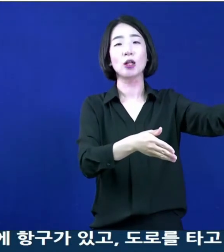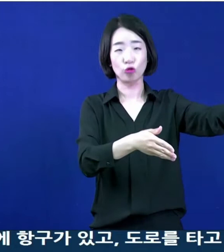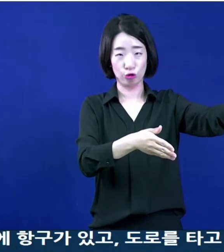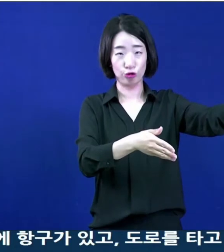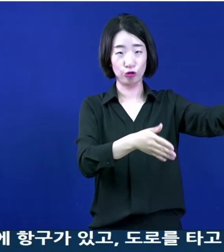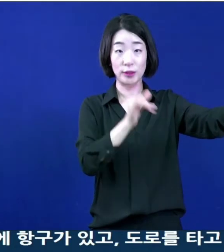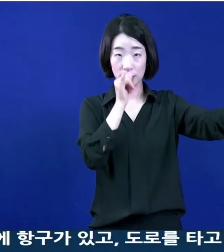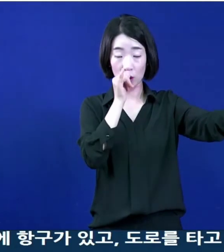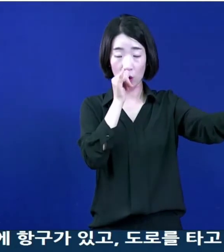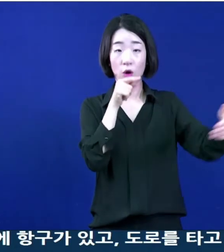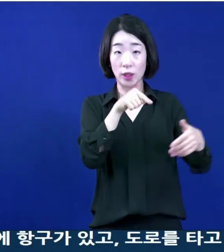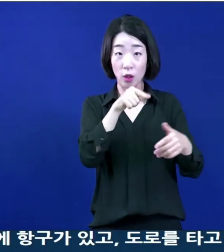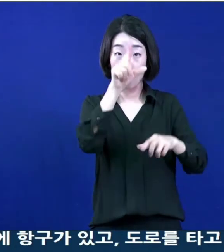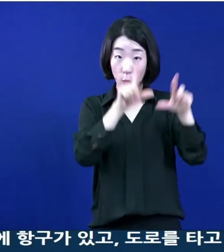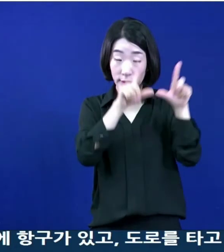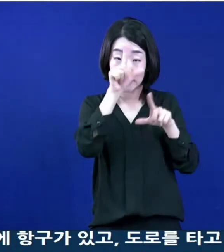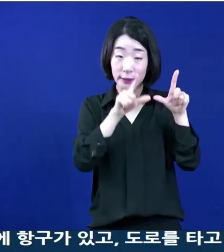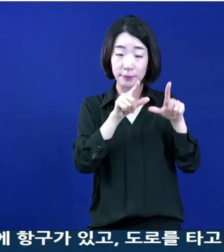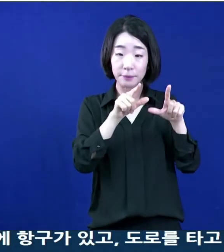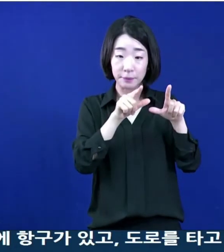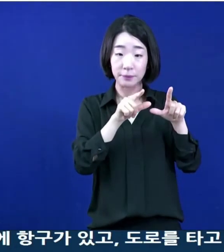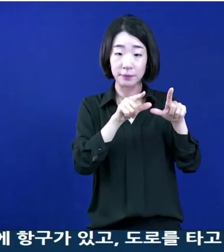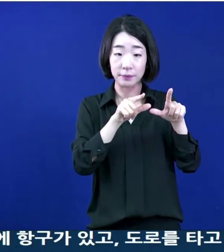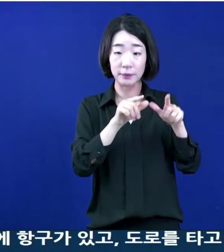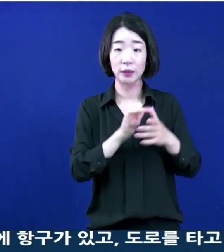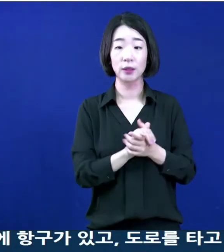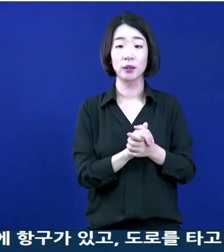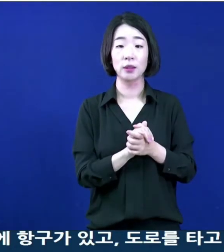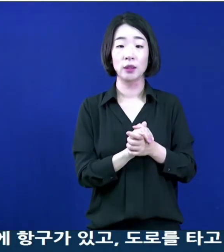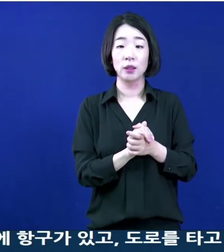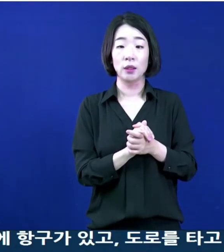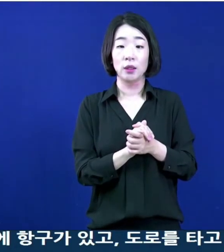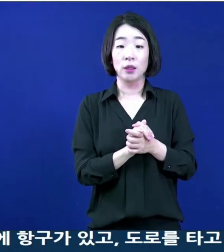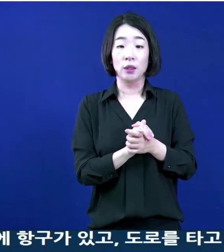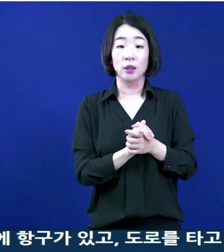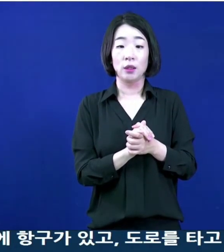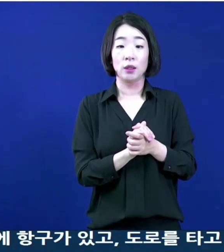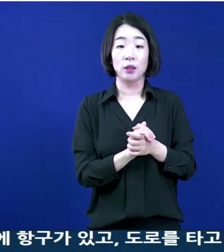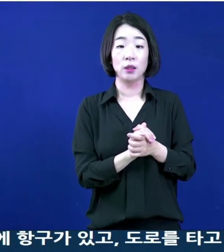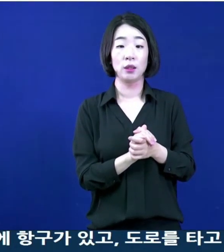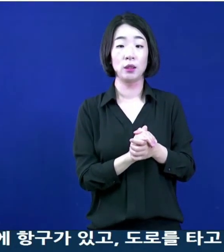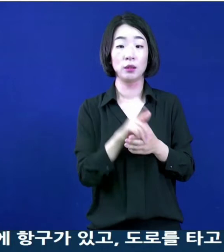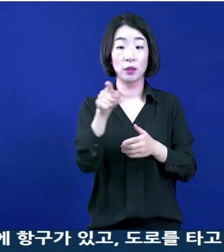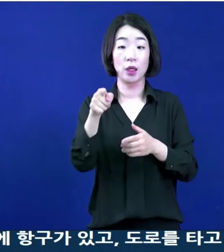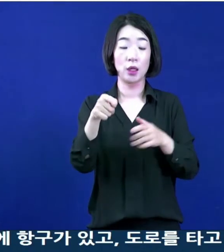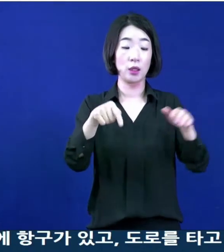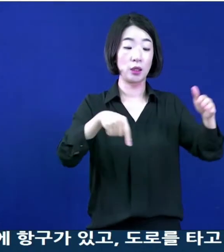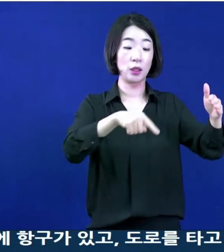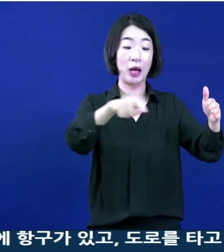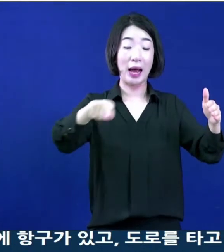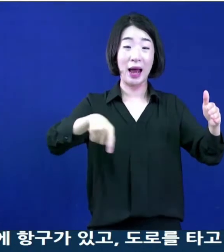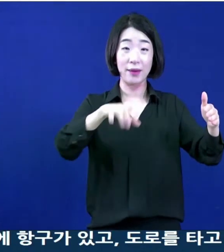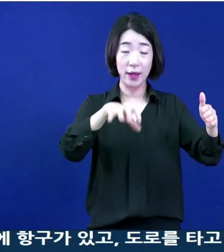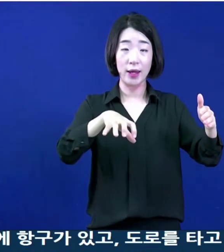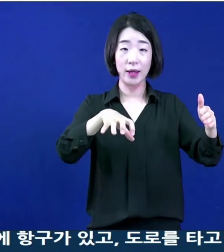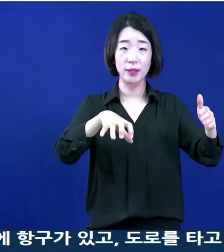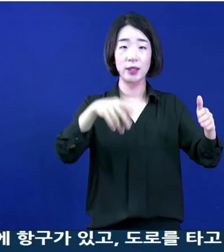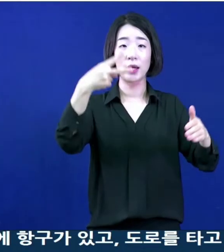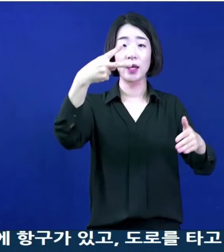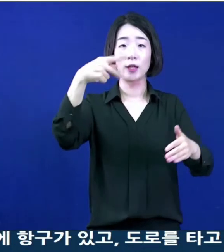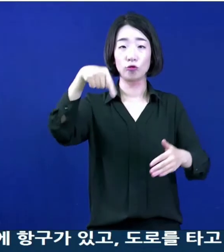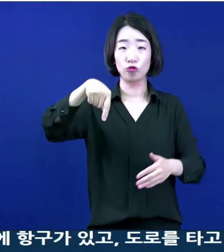거죠. 저기에 아마 두란노 서원이 있었을 겁니다. 저 시장 건물 어디 안에서 두란노 서원이 모였을